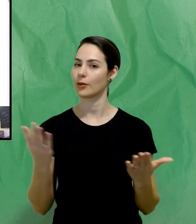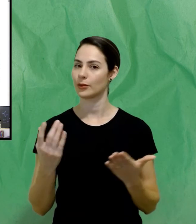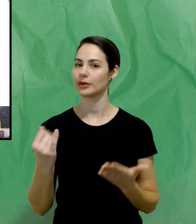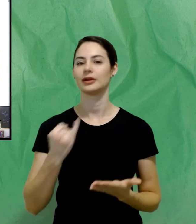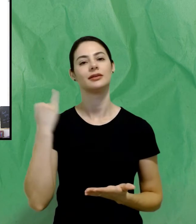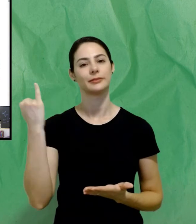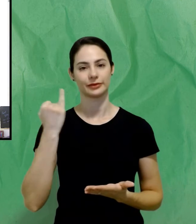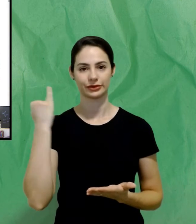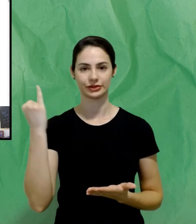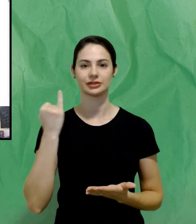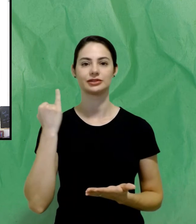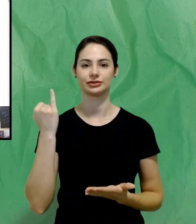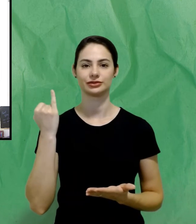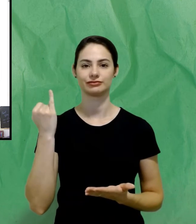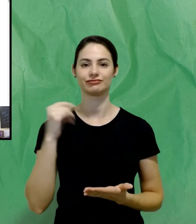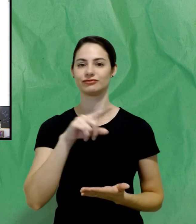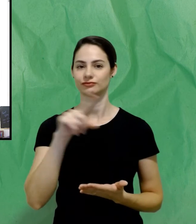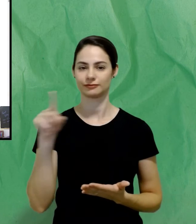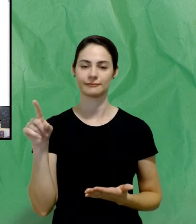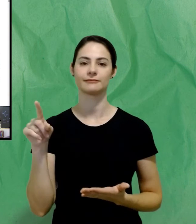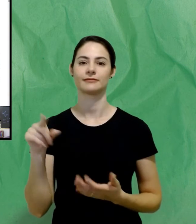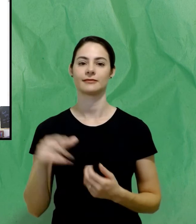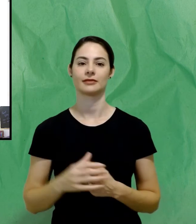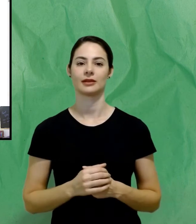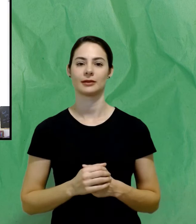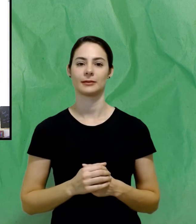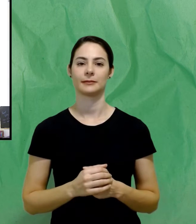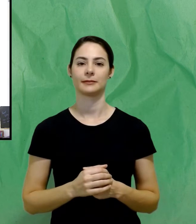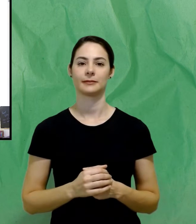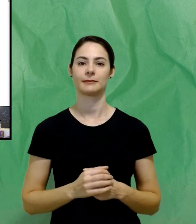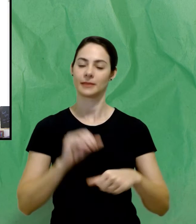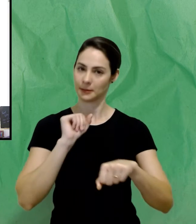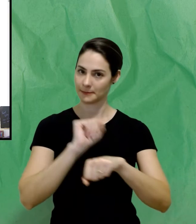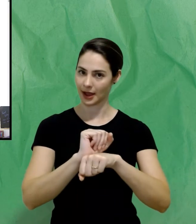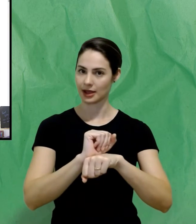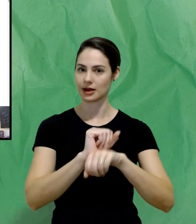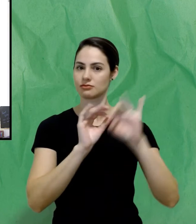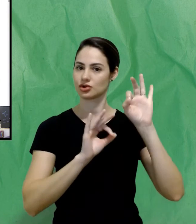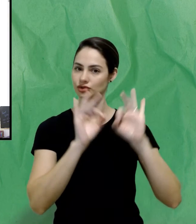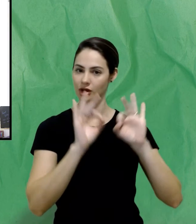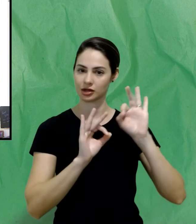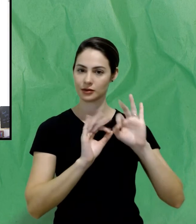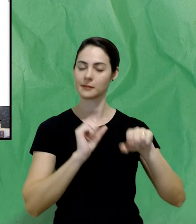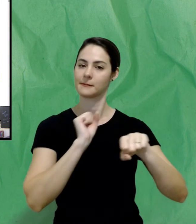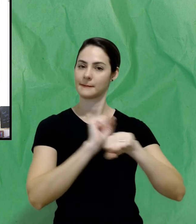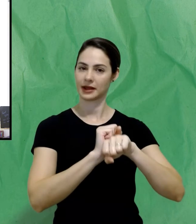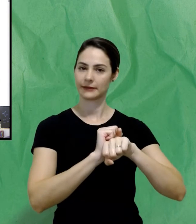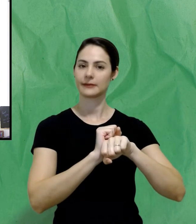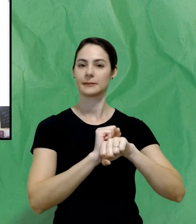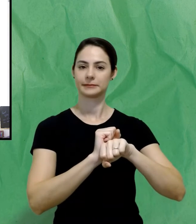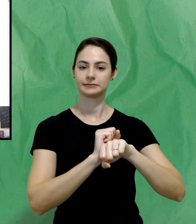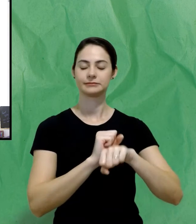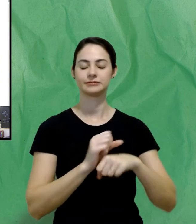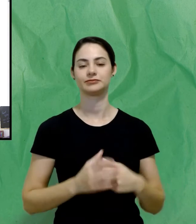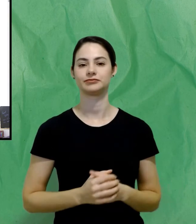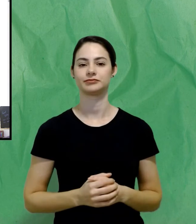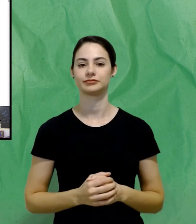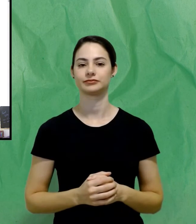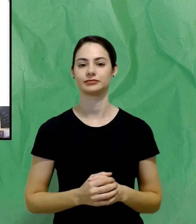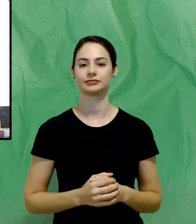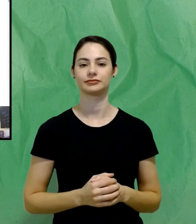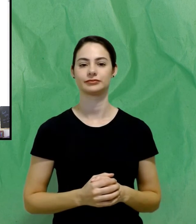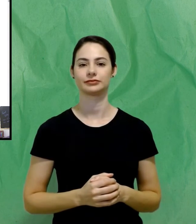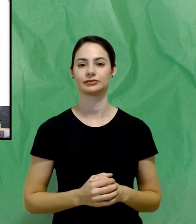importante que a gente pare, né, o nosso projeto que ele está executando. É interessante que a